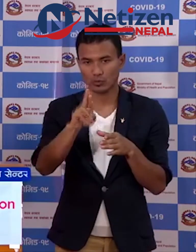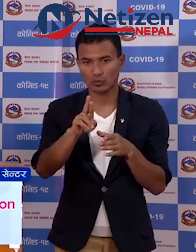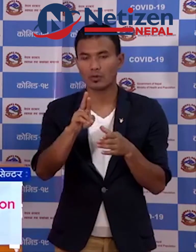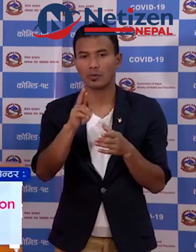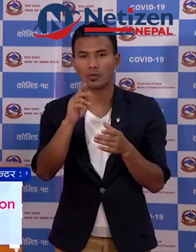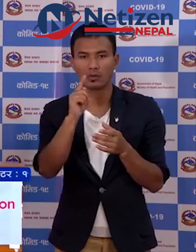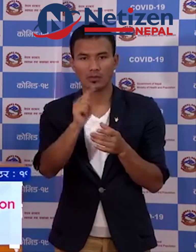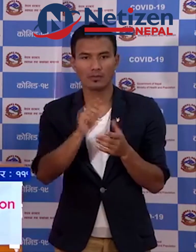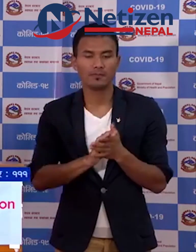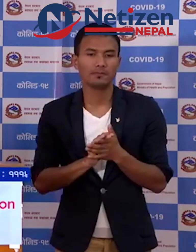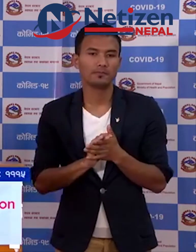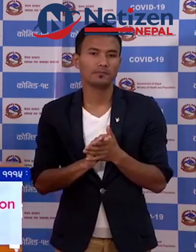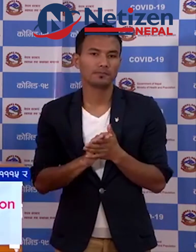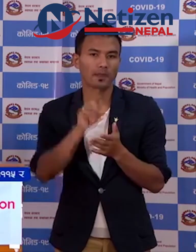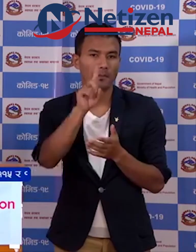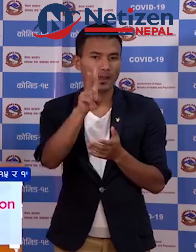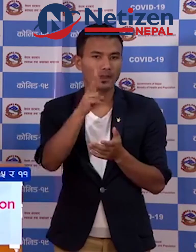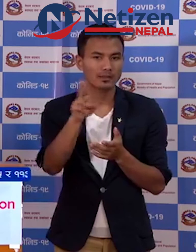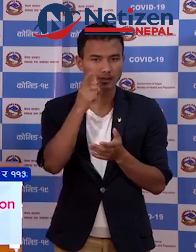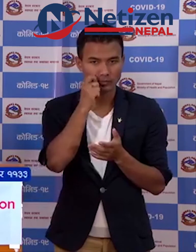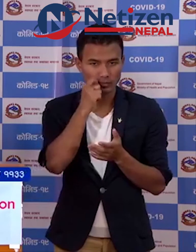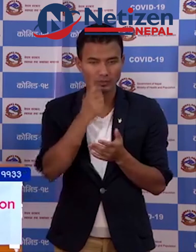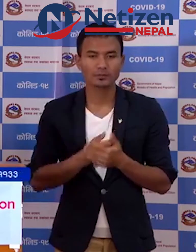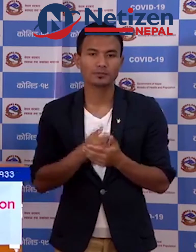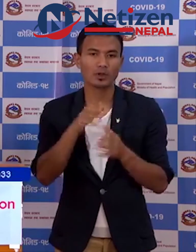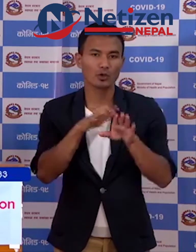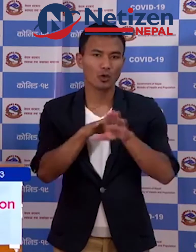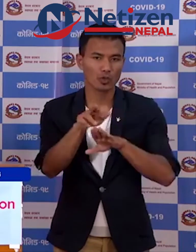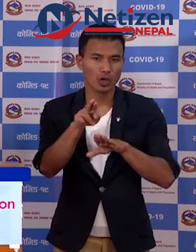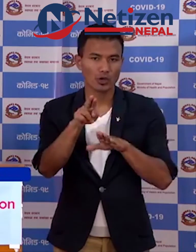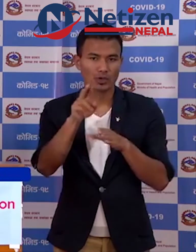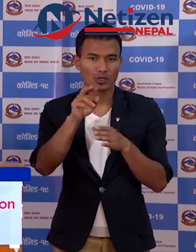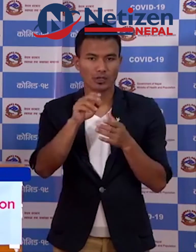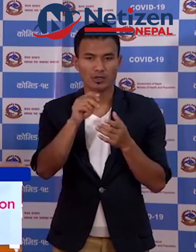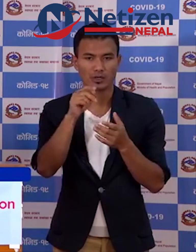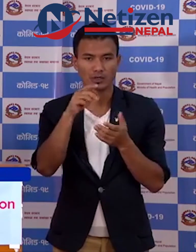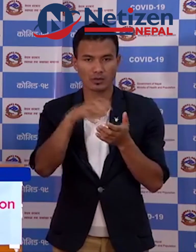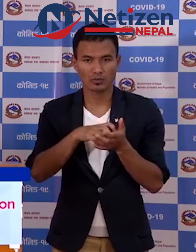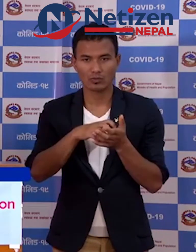औरई क्वारेन्टाइनको 12 जना पुरुष, रौतहट इसना